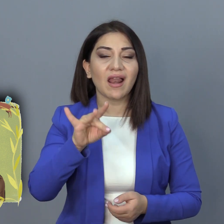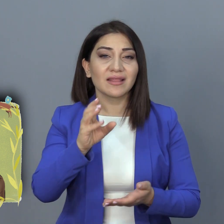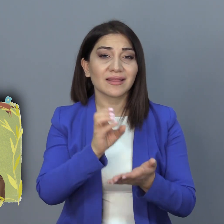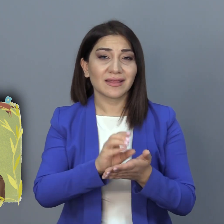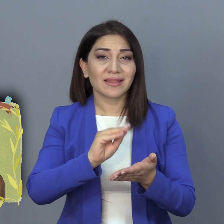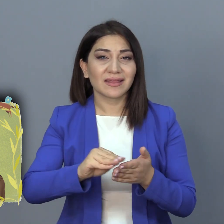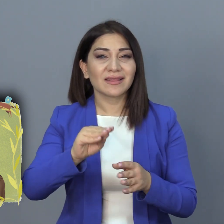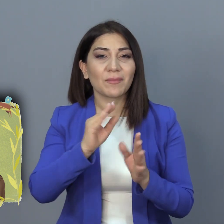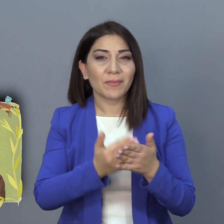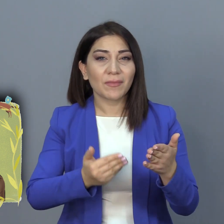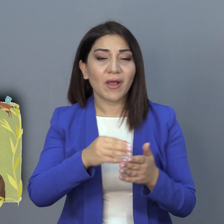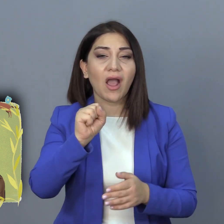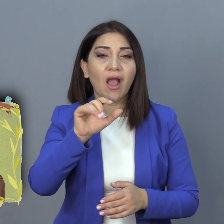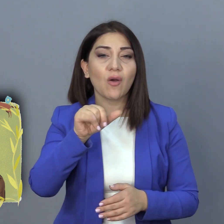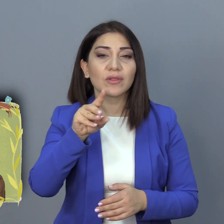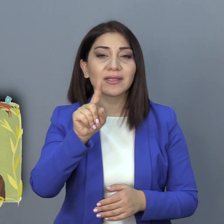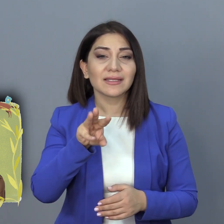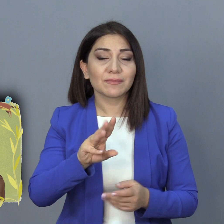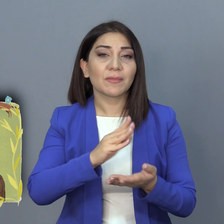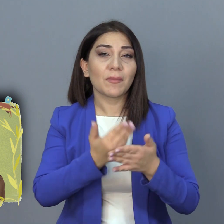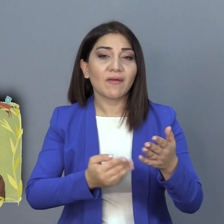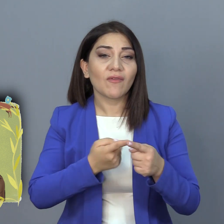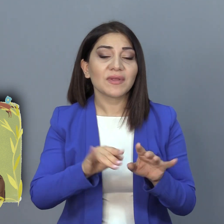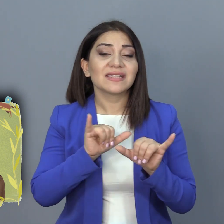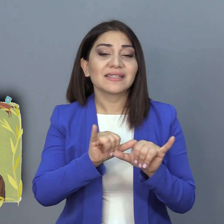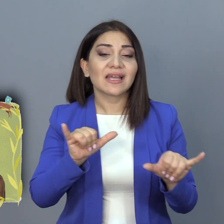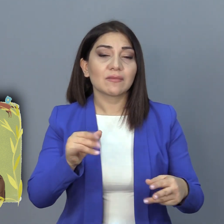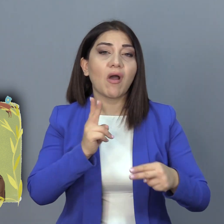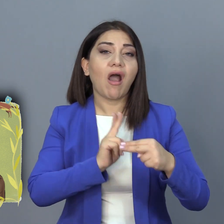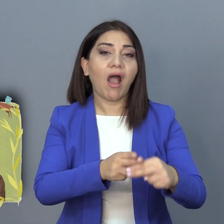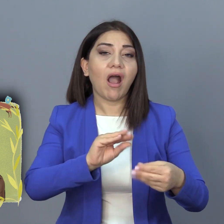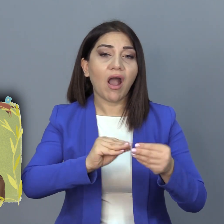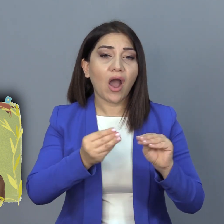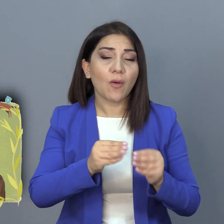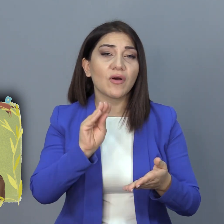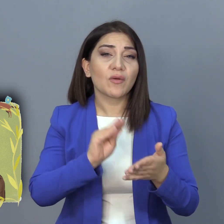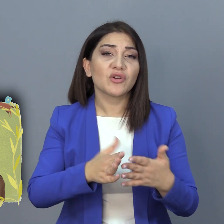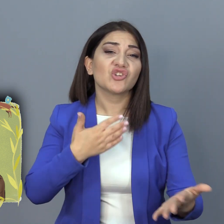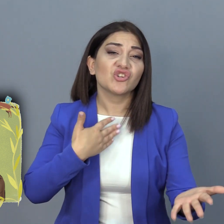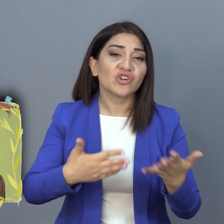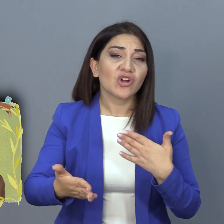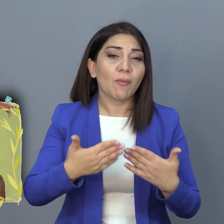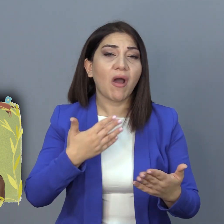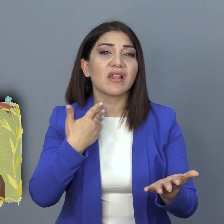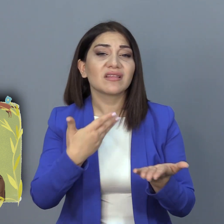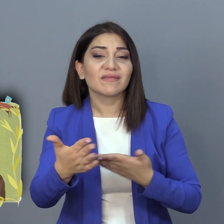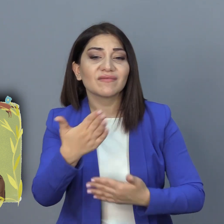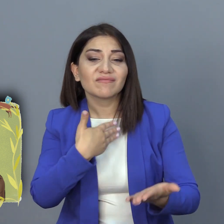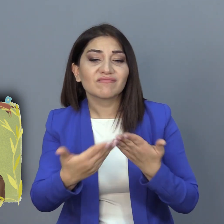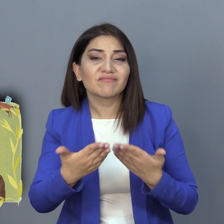զարգացման խանգարում, որը բնորորշվում է շպման ու հաղորդակցման խաղթումներով, գրկնվող ու սահմանապակ վարկագծով, մինչ